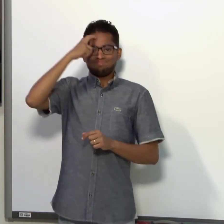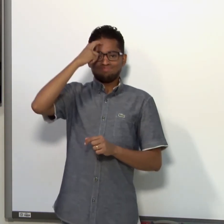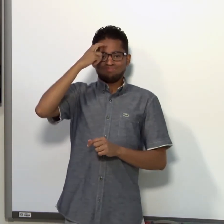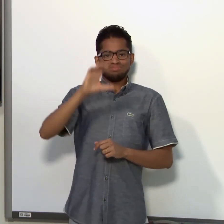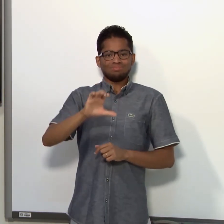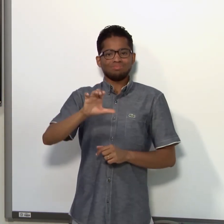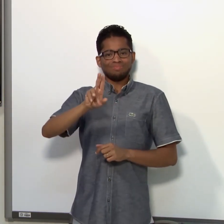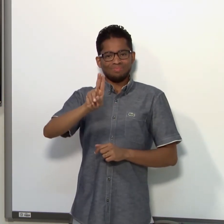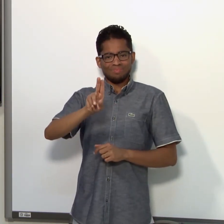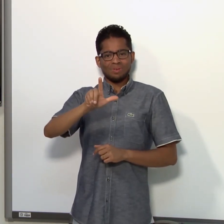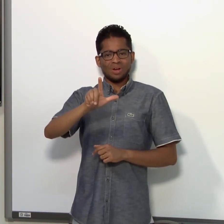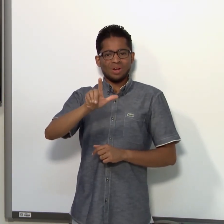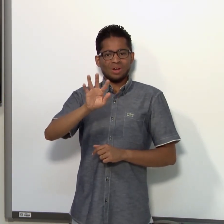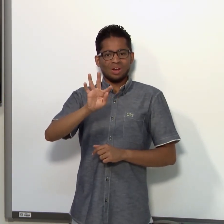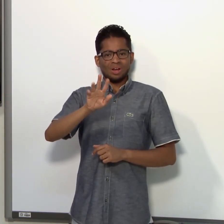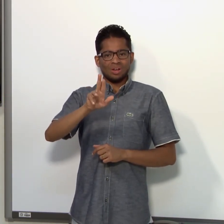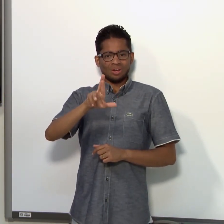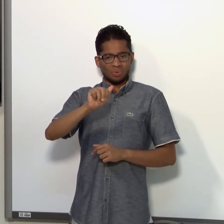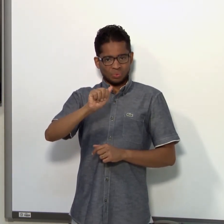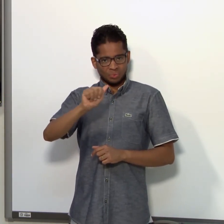a teoria cultural.